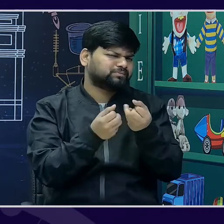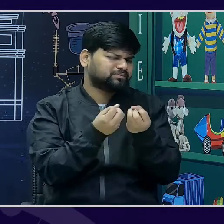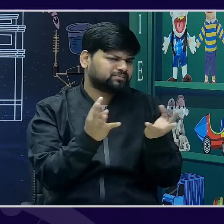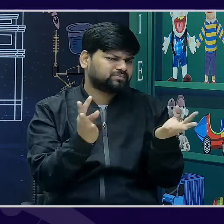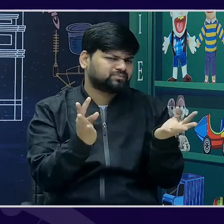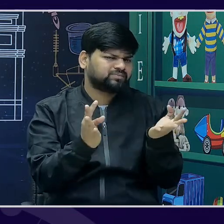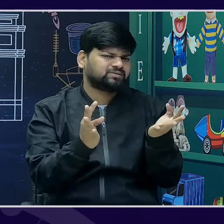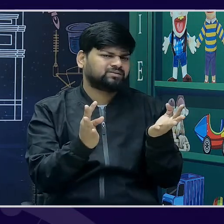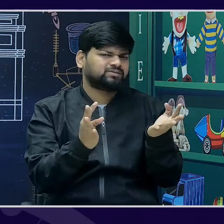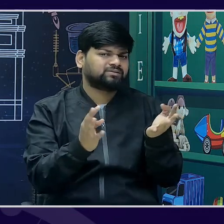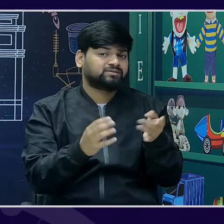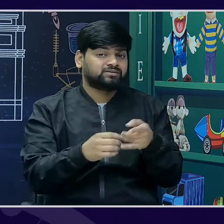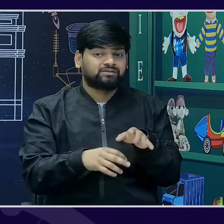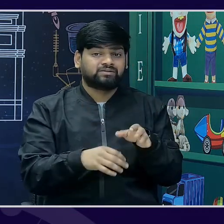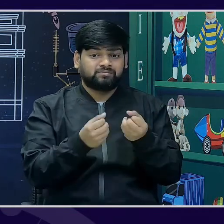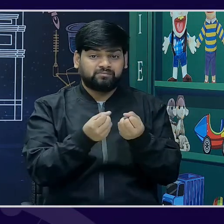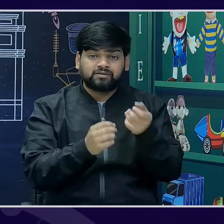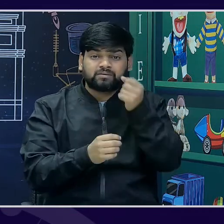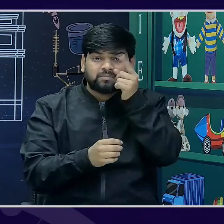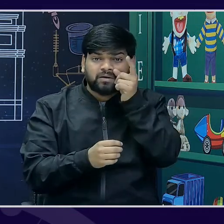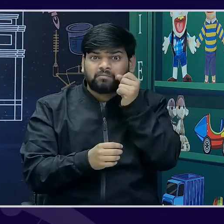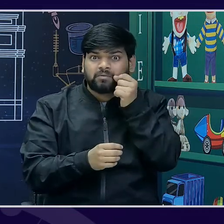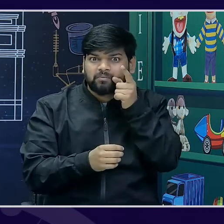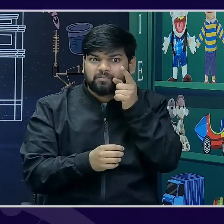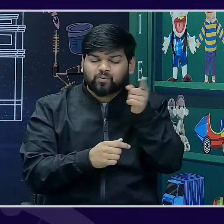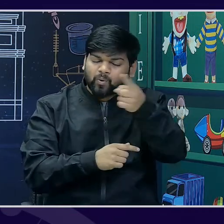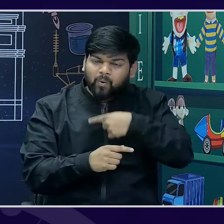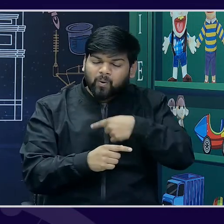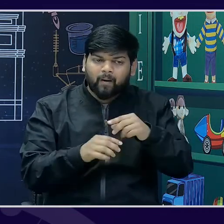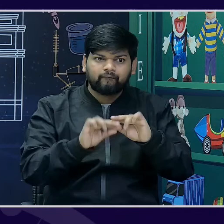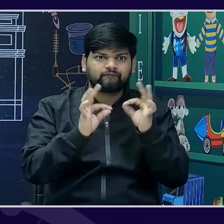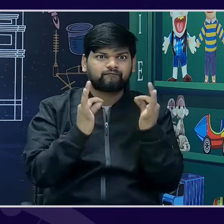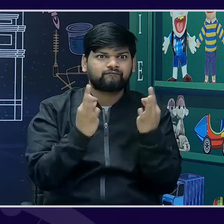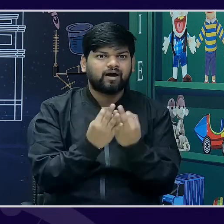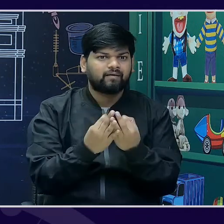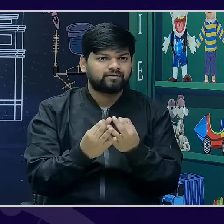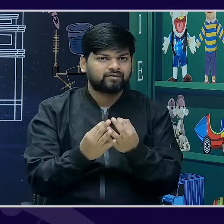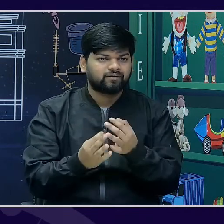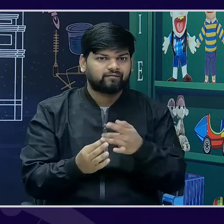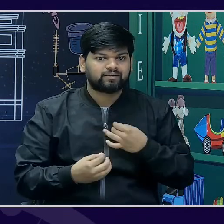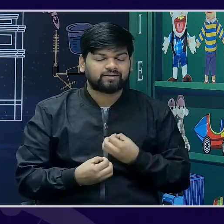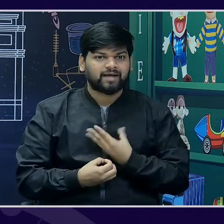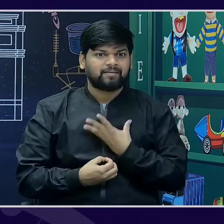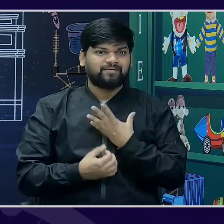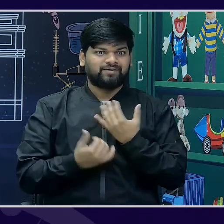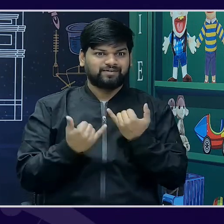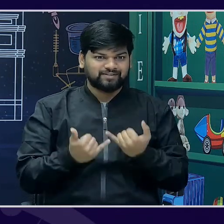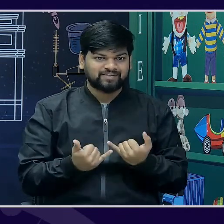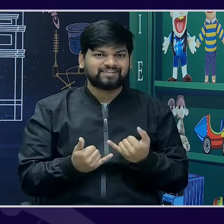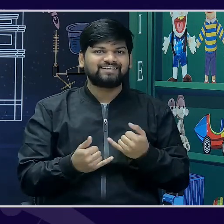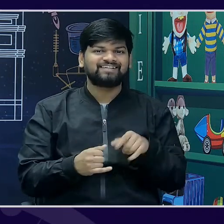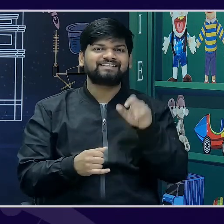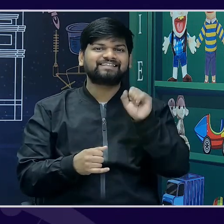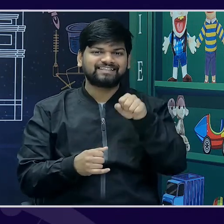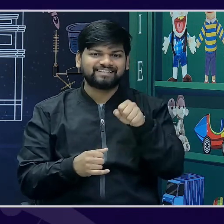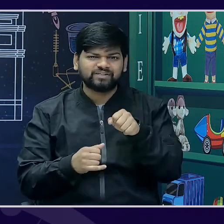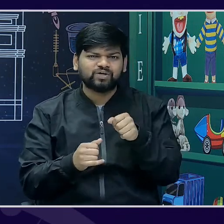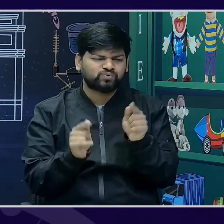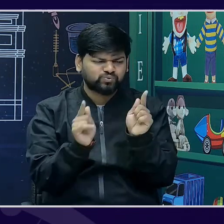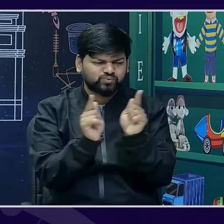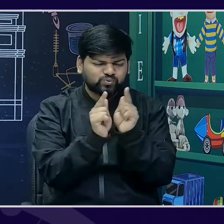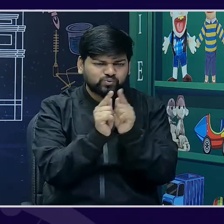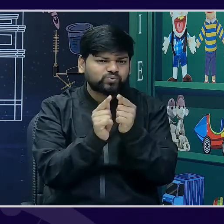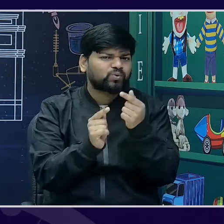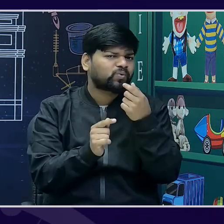mother is happy, father is happy, the entire family is happy. हाँ ये बोलने लगा, अब तो story बोलने लगा. Now he's talking on